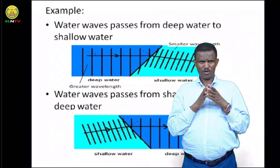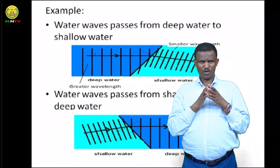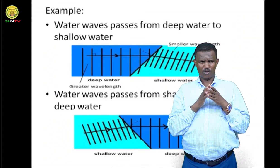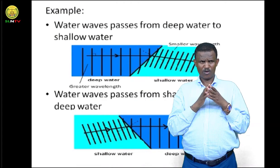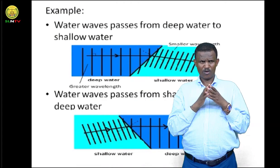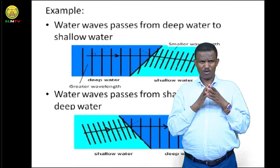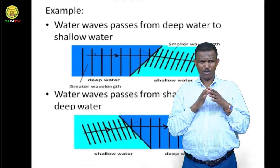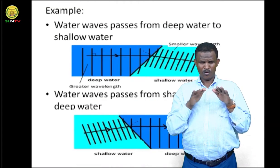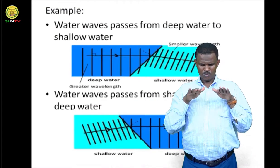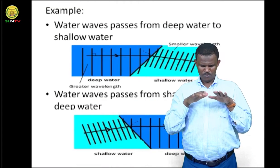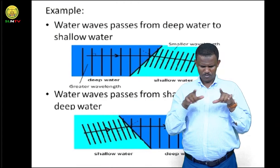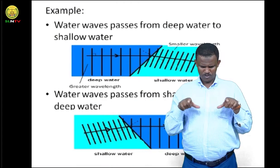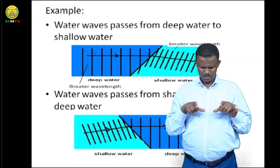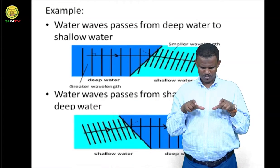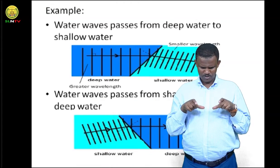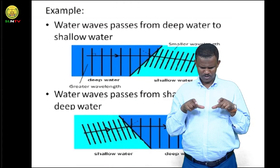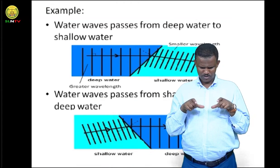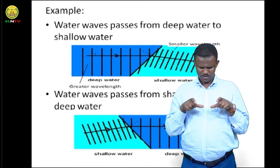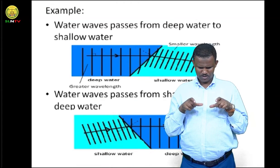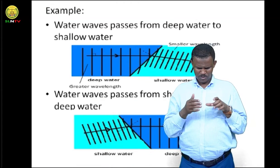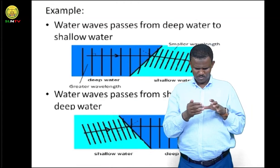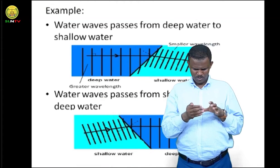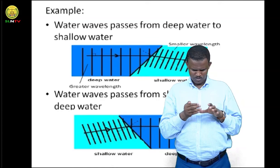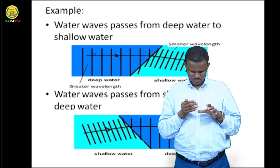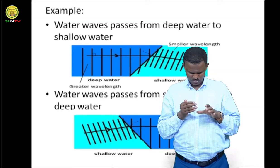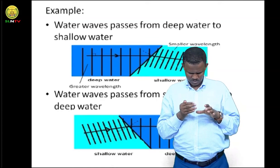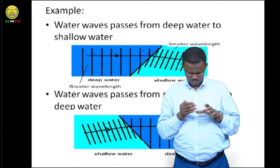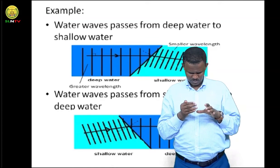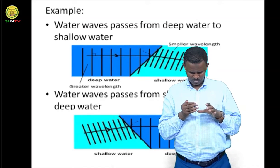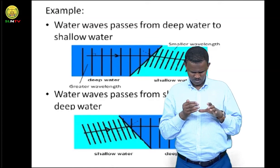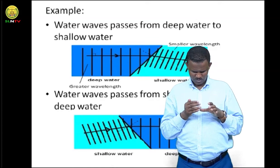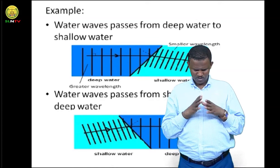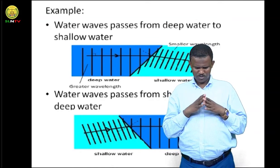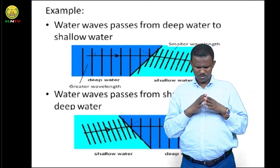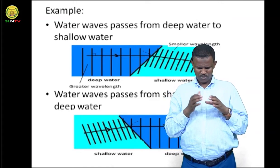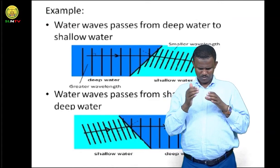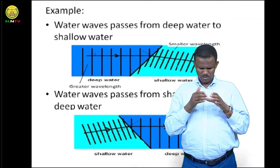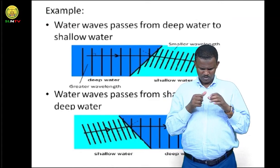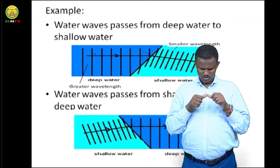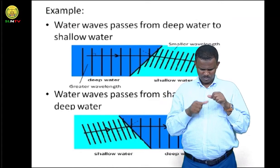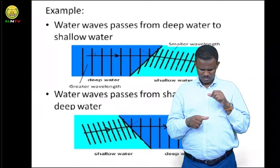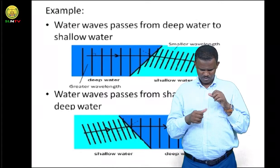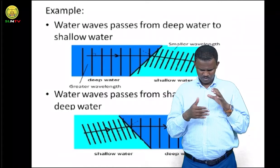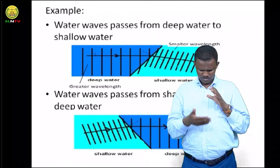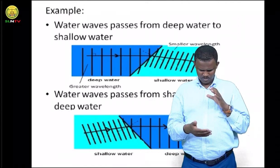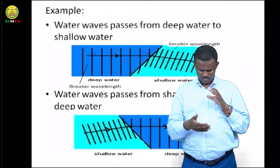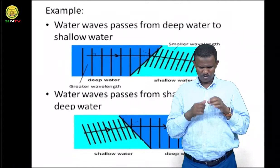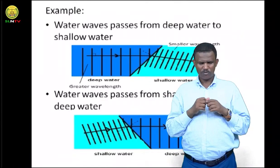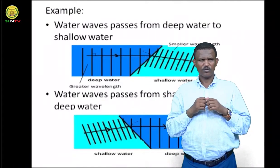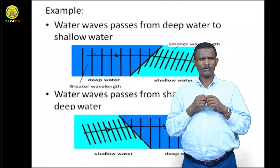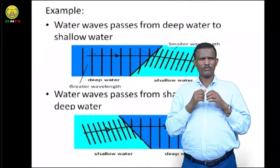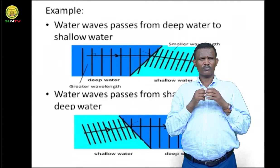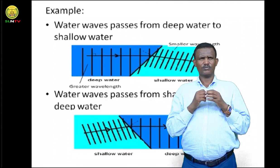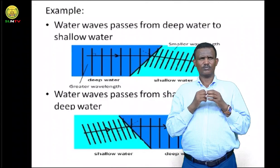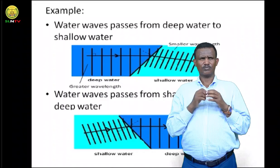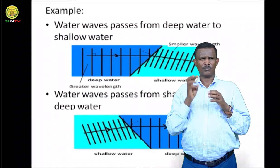waa shallow water biyuhu meesha ay kasoo dhow yihiin waxaa la oranayaa shallow meesha biyuhu dheer yihiinna waxaa la oranayaa deep water haddii